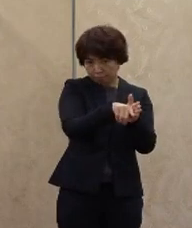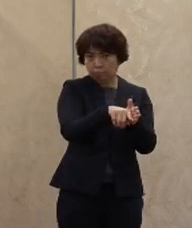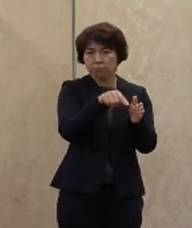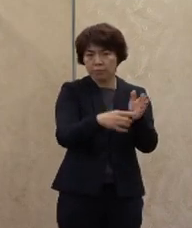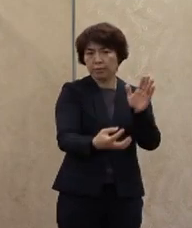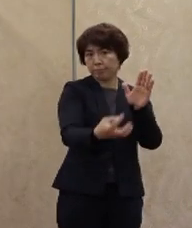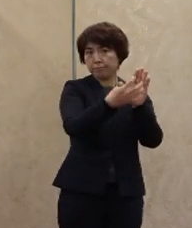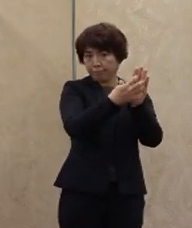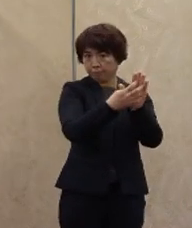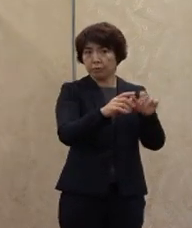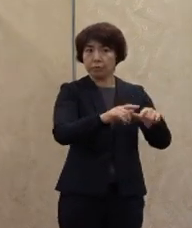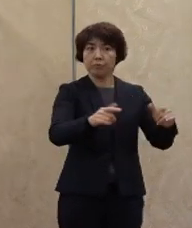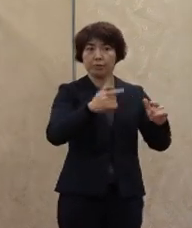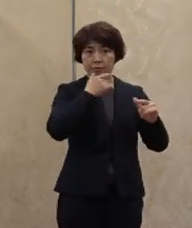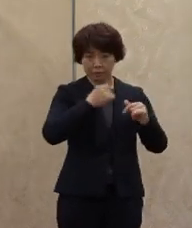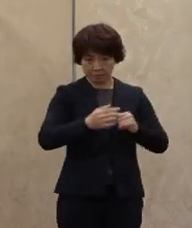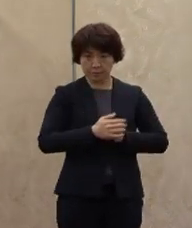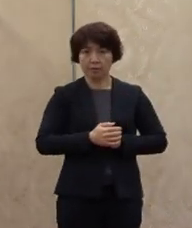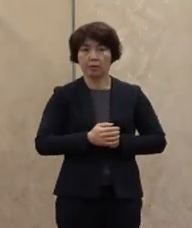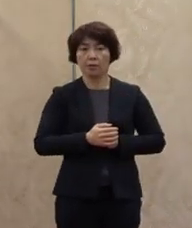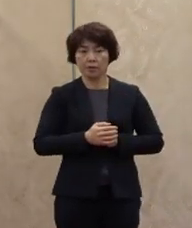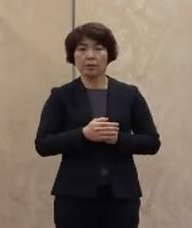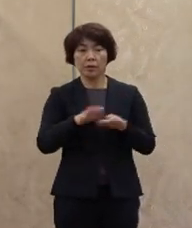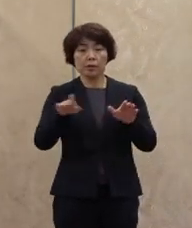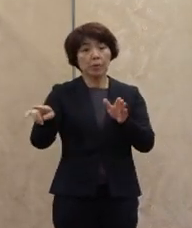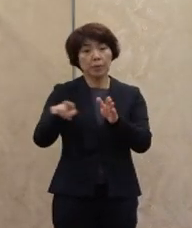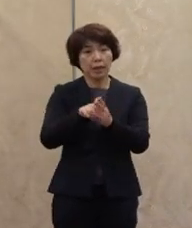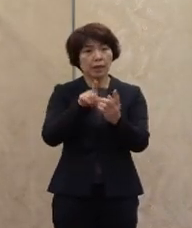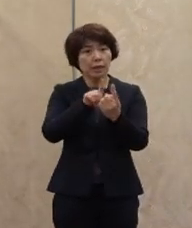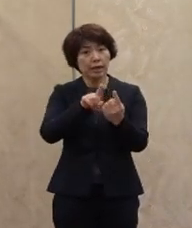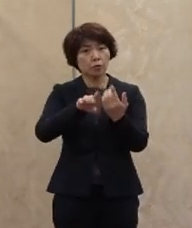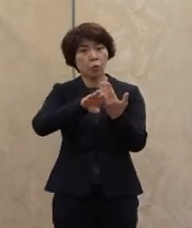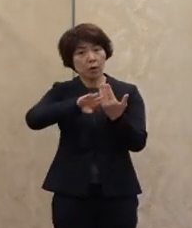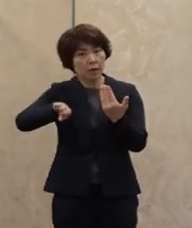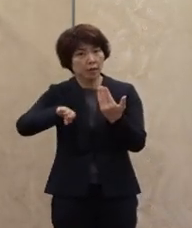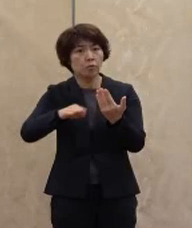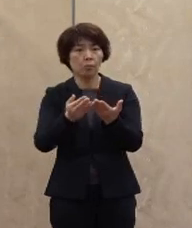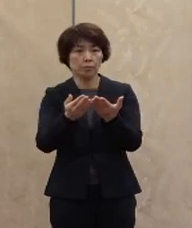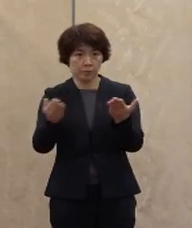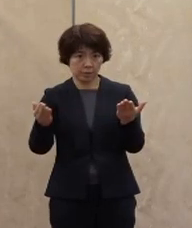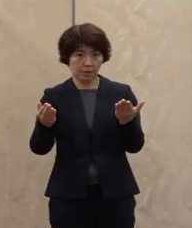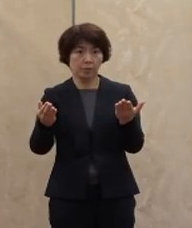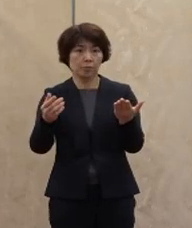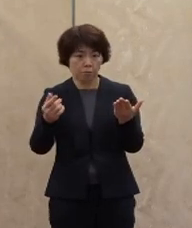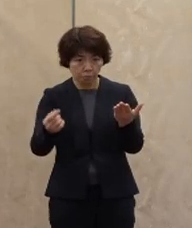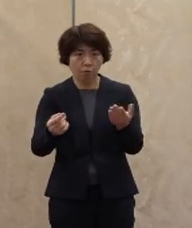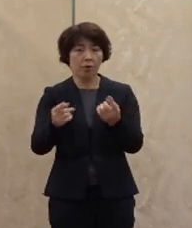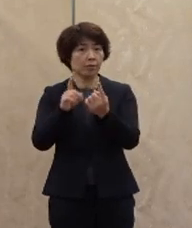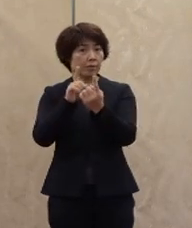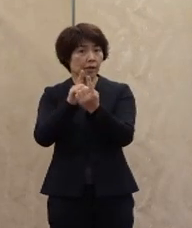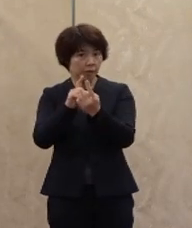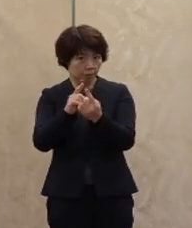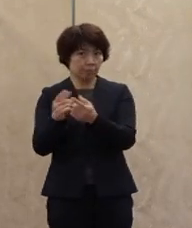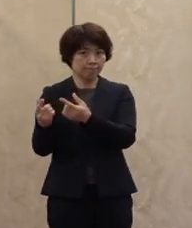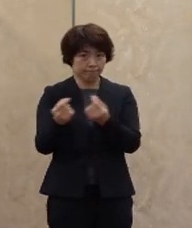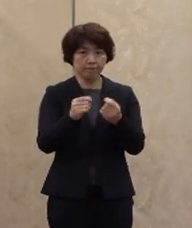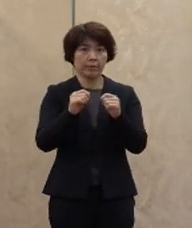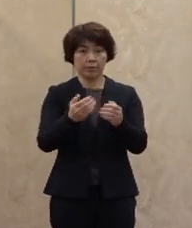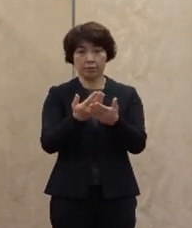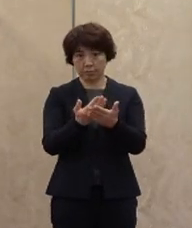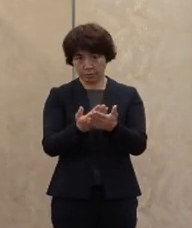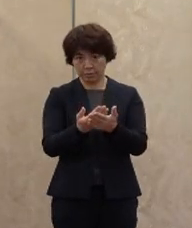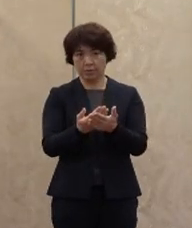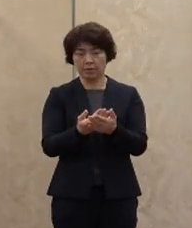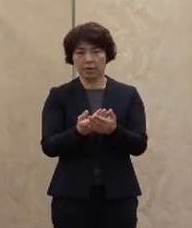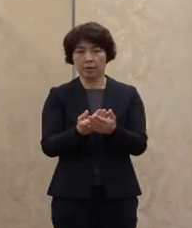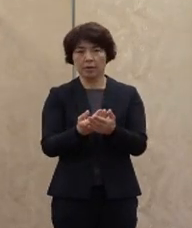そういった意味で今まで対象になってなかった飲食店の皆さんもぜひこの感染の対策を取っていただきたいと思います。もうすでに十